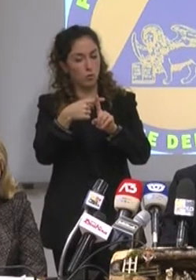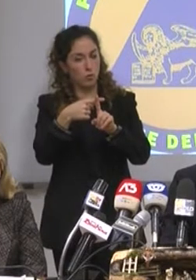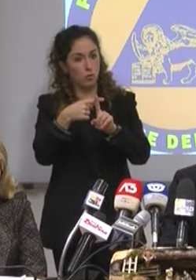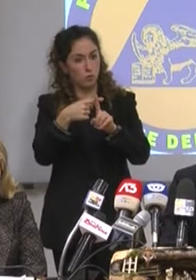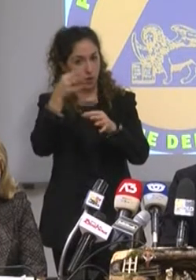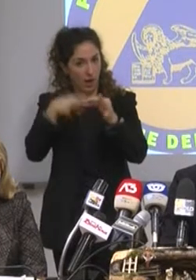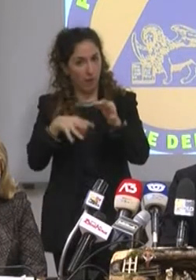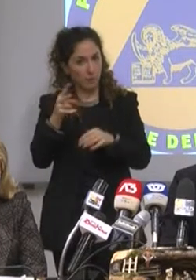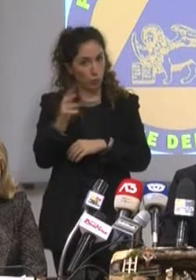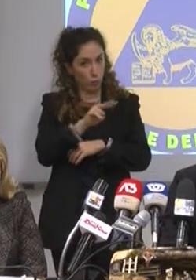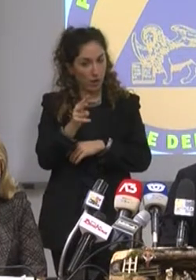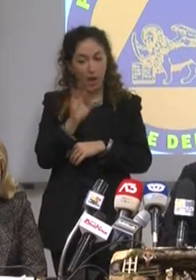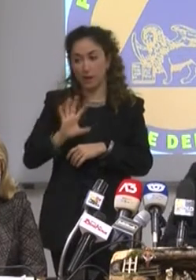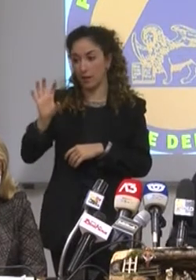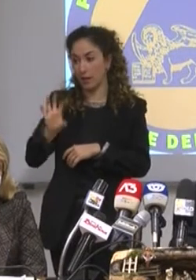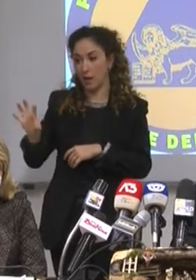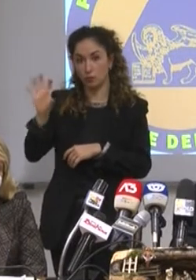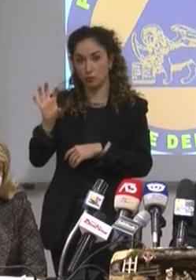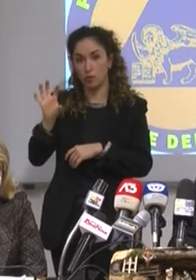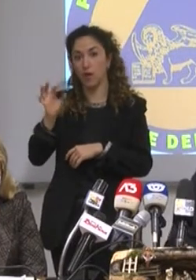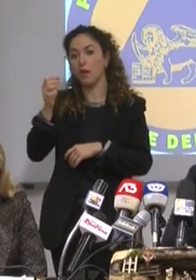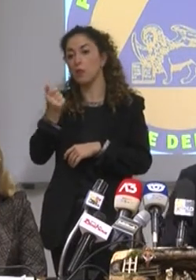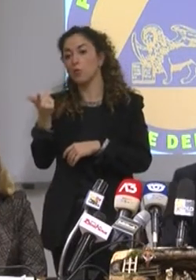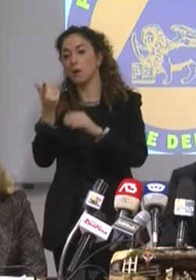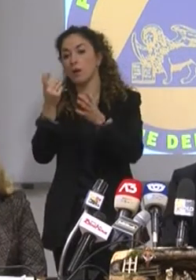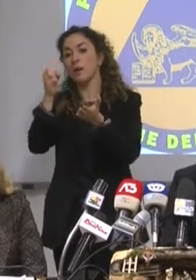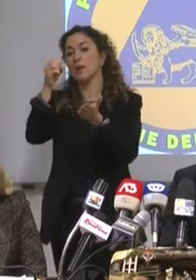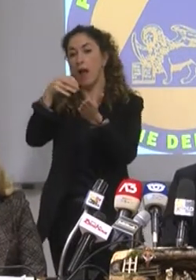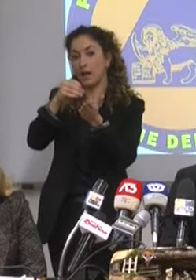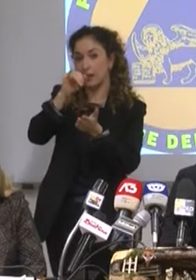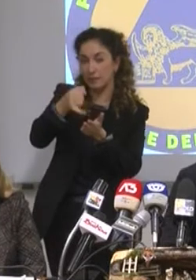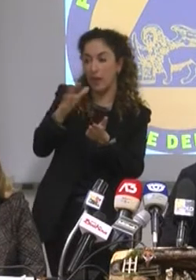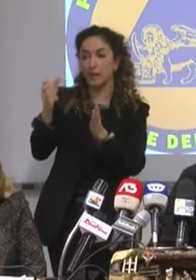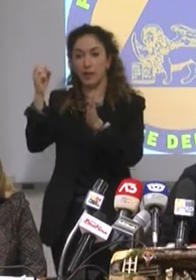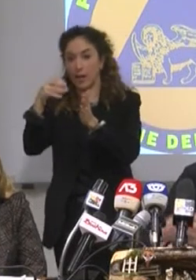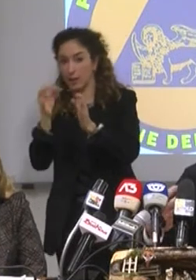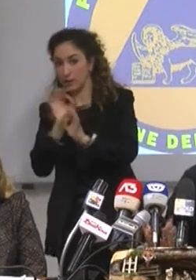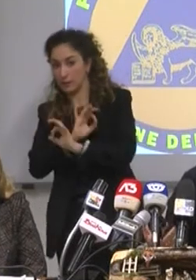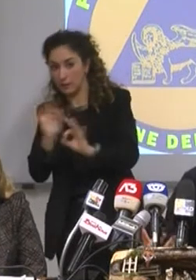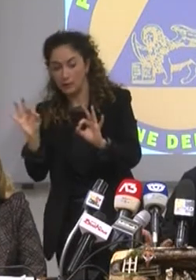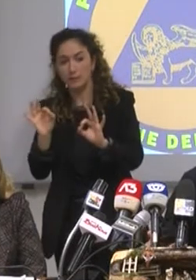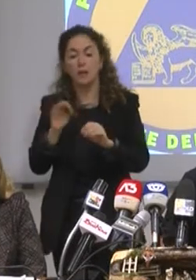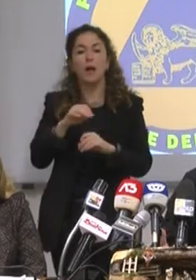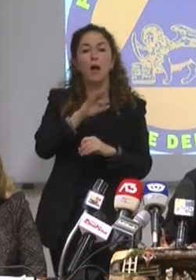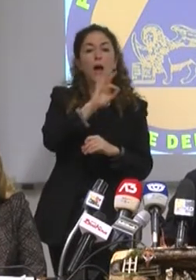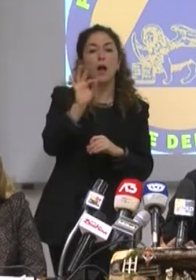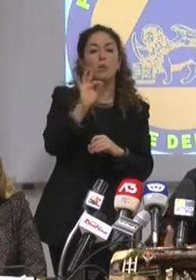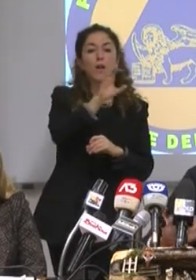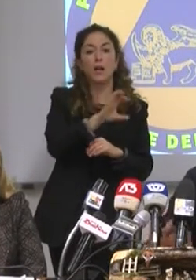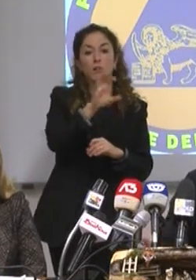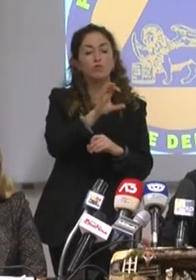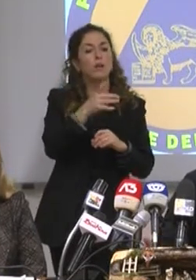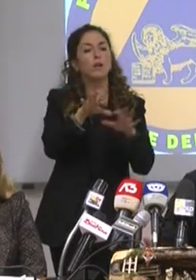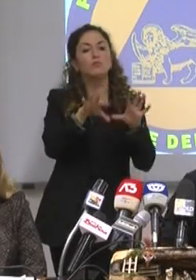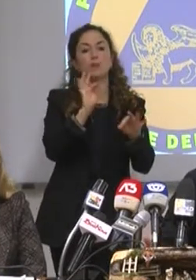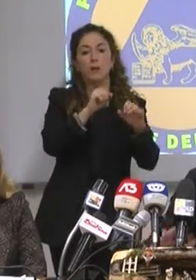di rapidi, ci sono regioni che caricano un dato, altre che non caricano, ci sono regioni che hanno fatto scelte di sanità pubblica di